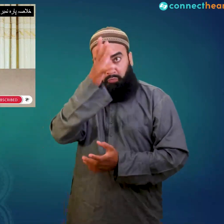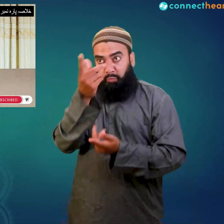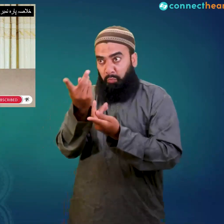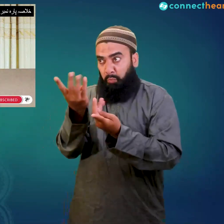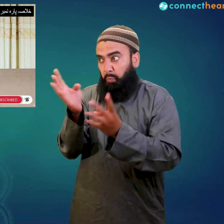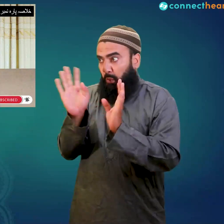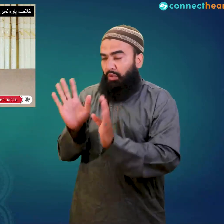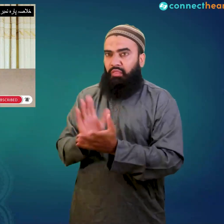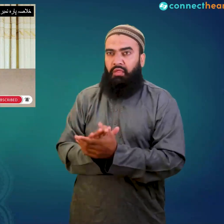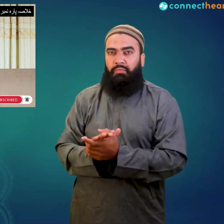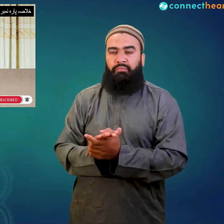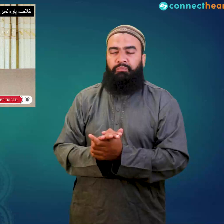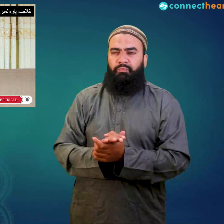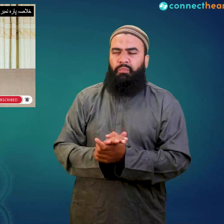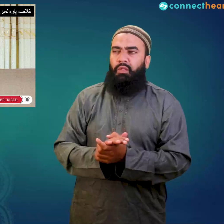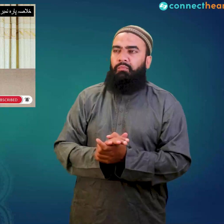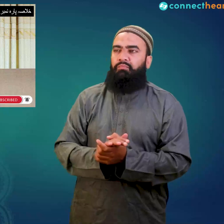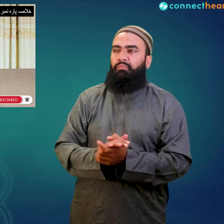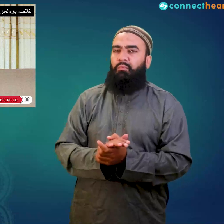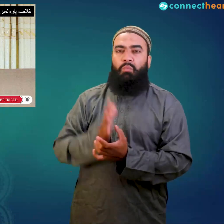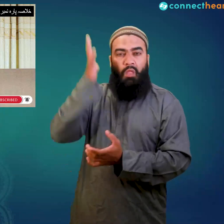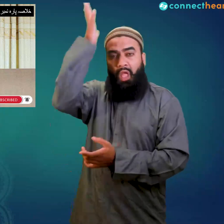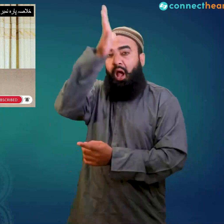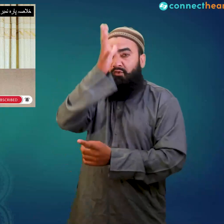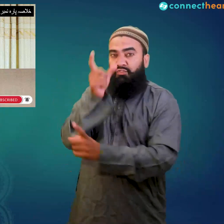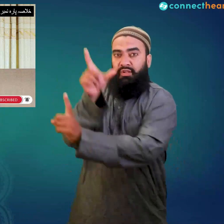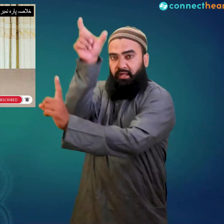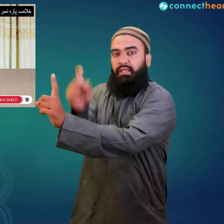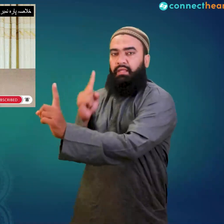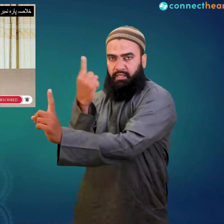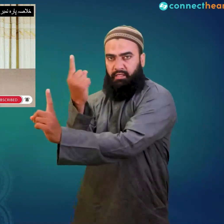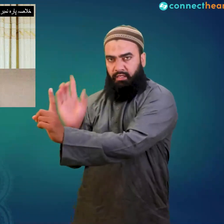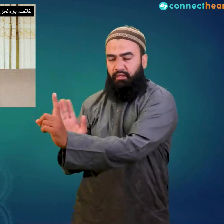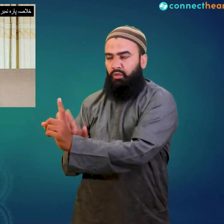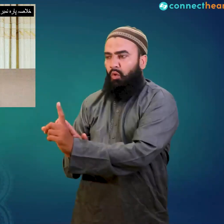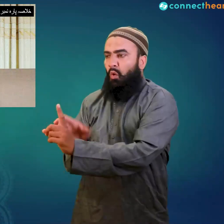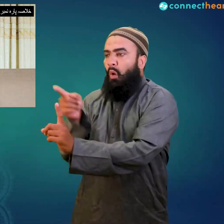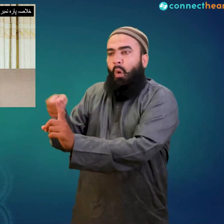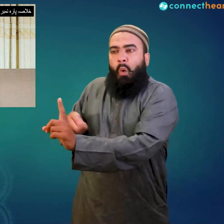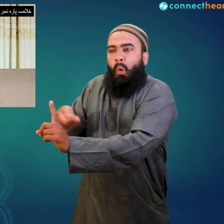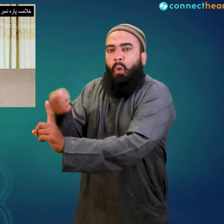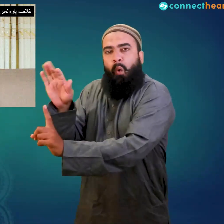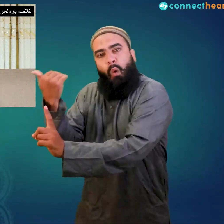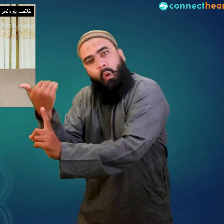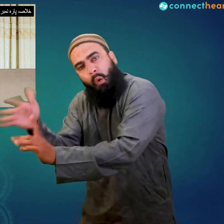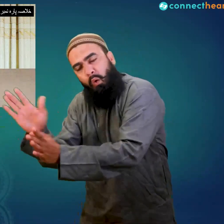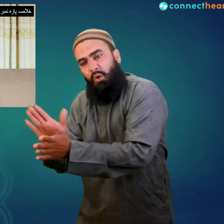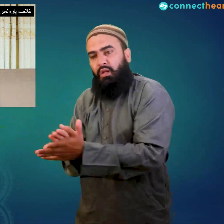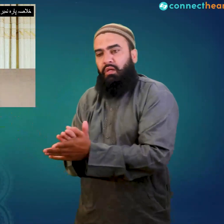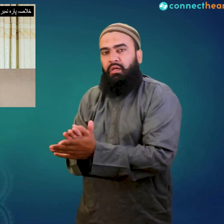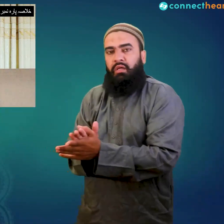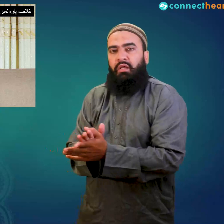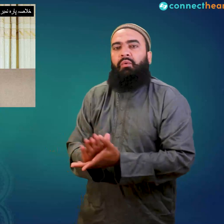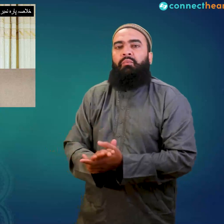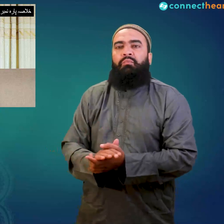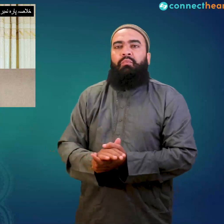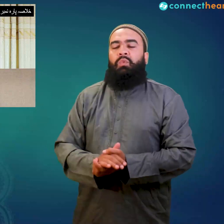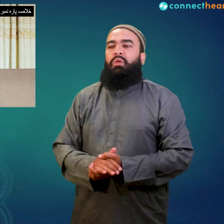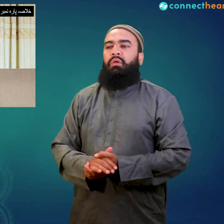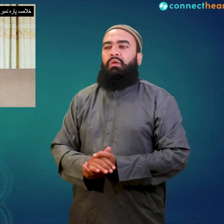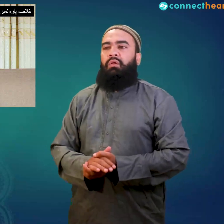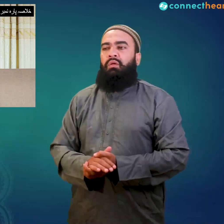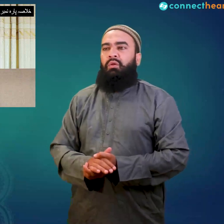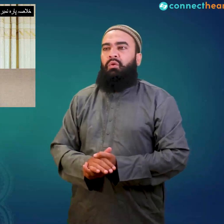کافر قبطی ایک کافر تھا، اس کا قتل ہو گیا جو بلا ارادہ سرزد